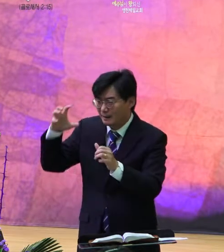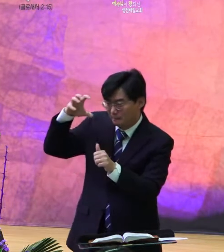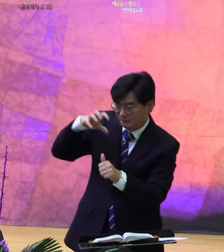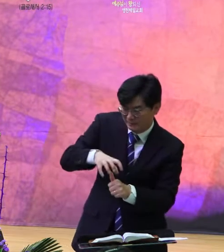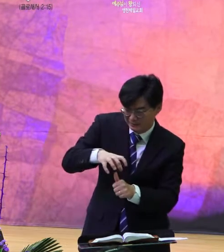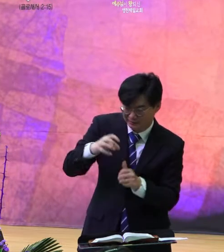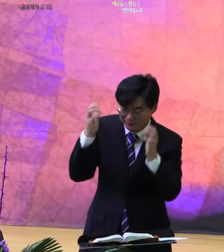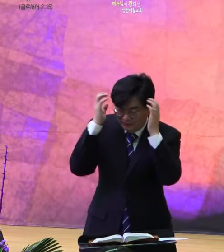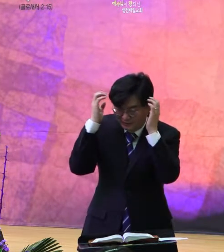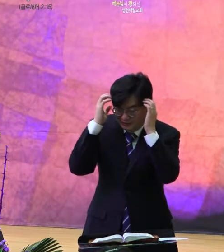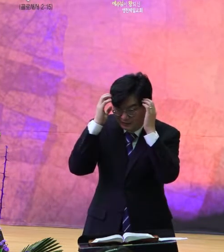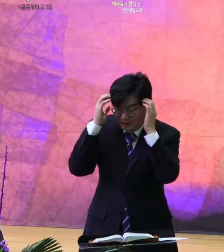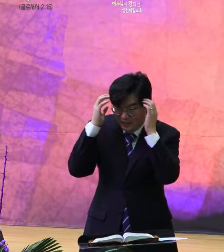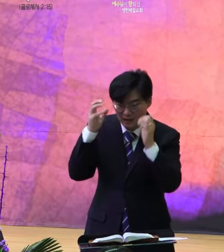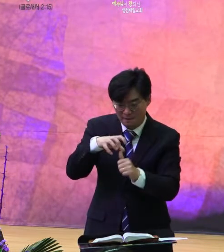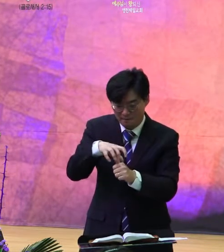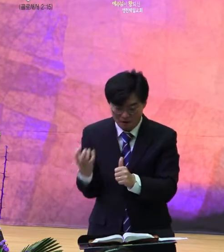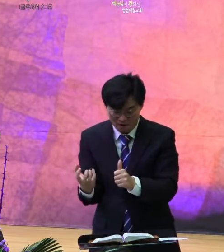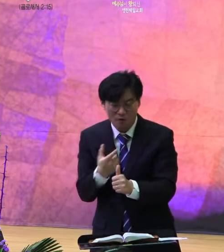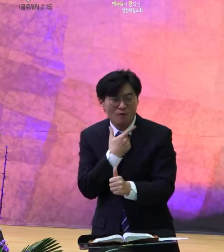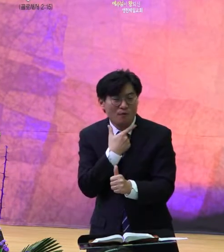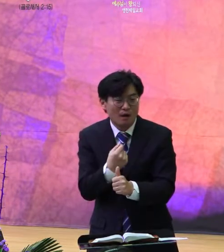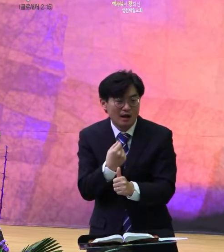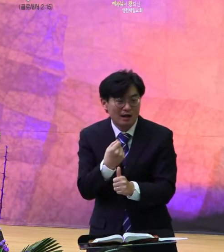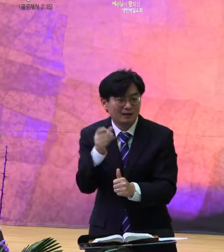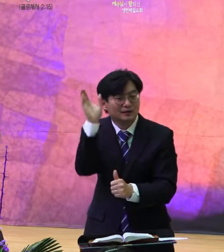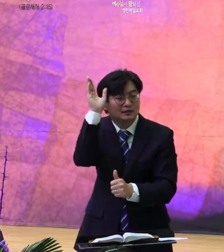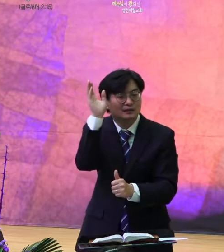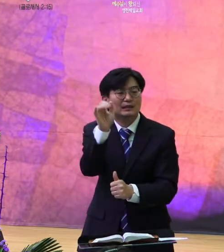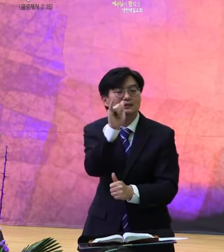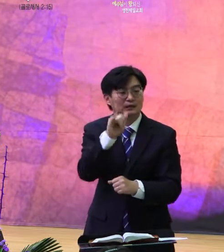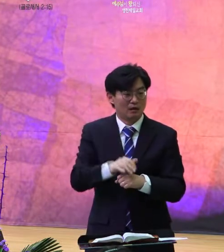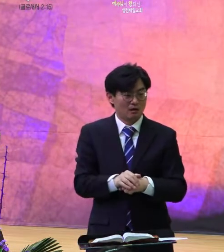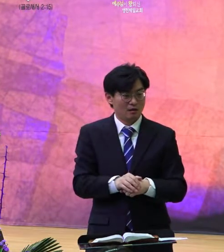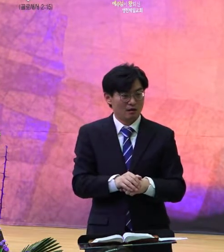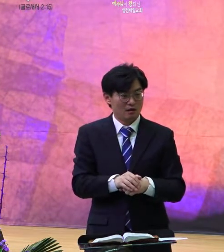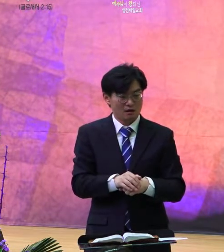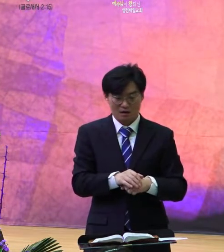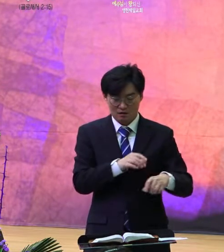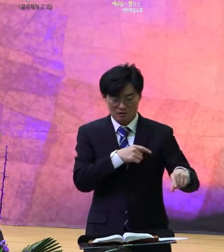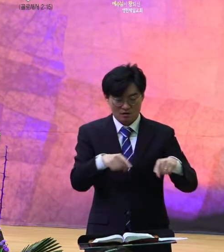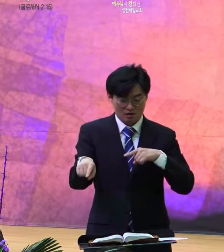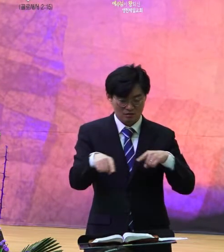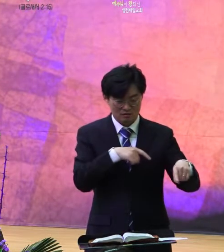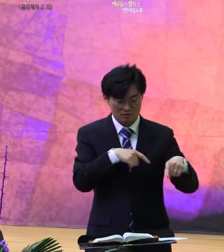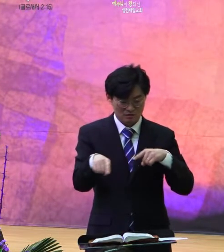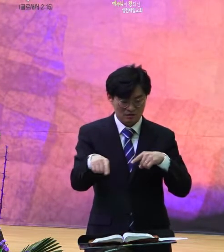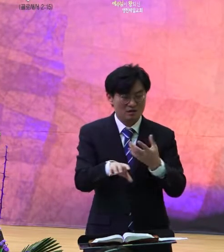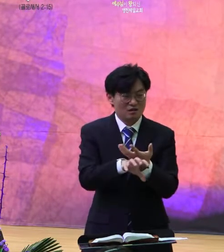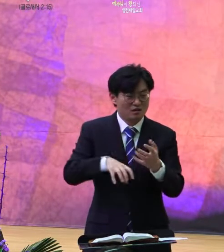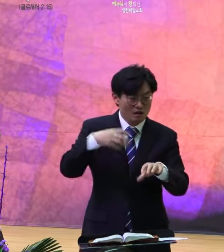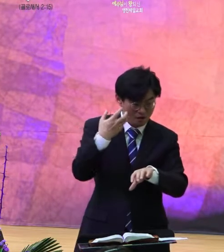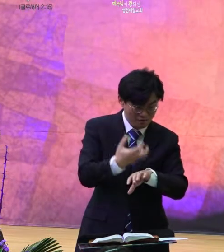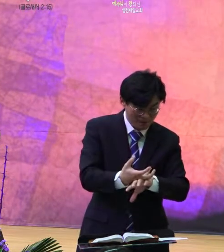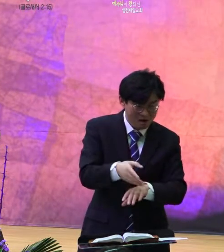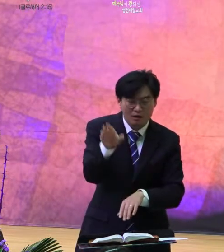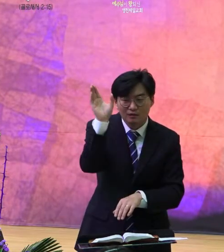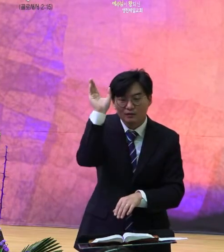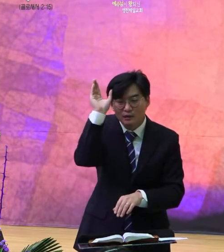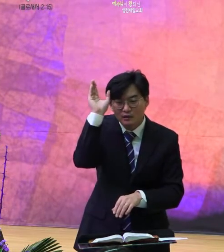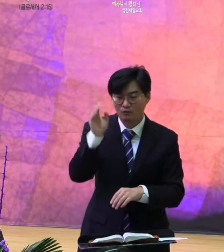그렇게 대망하던 정치적인 혁명을 일으켜 주실 메시아라고 생각을 했고, 로마의 압제 속에서 그들이